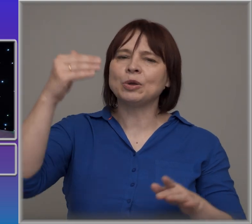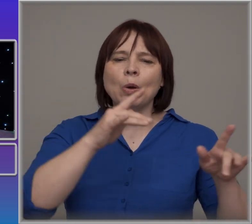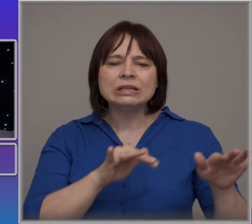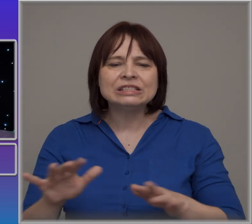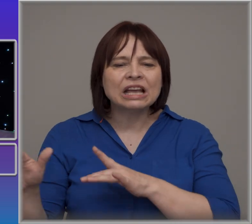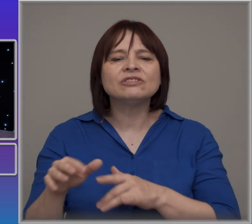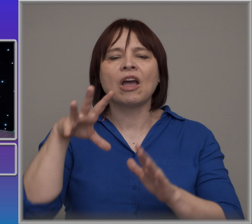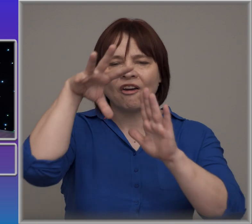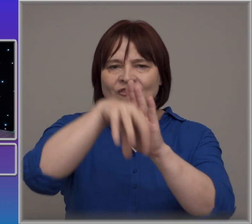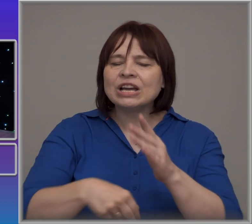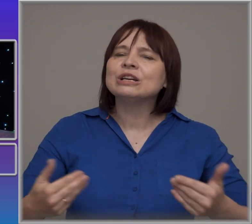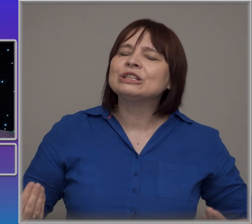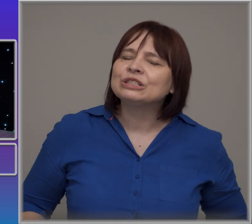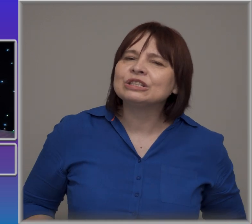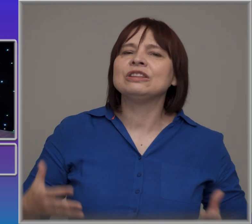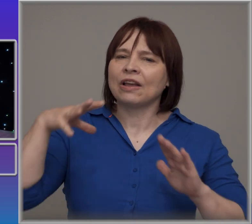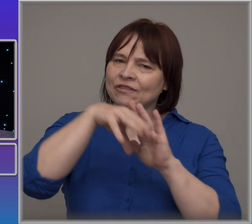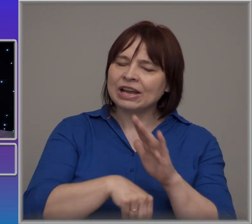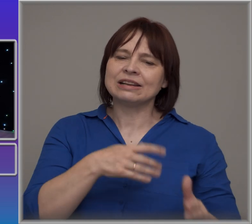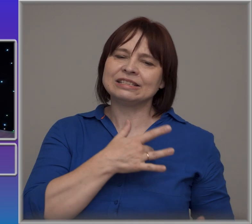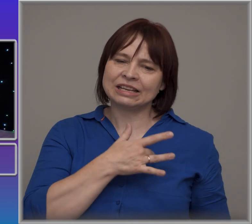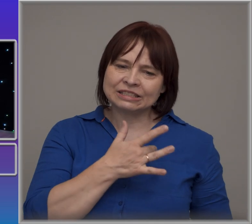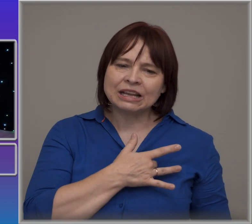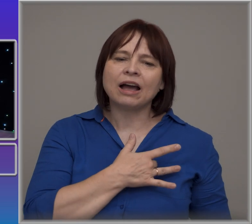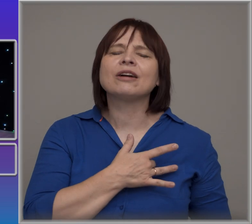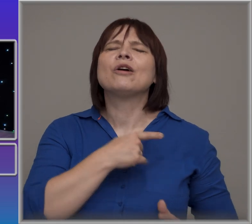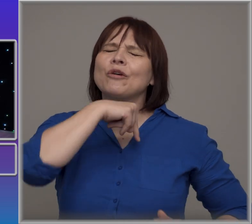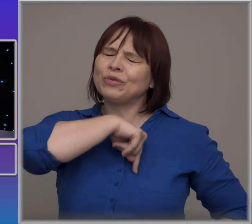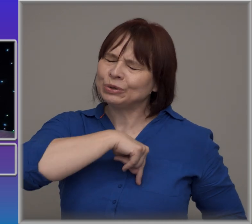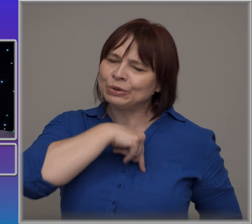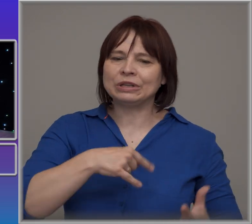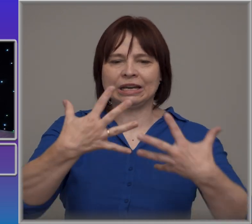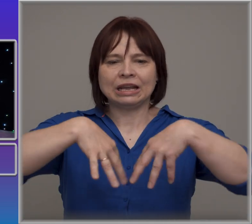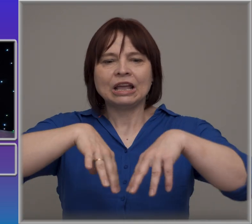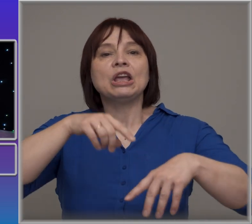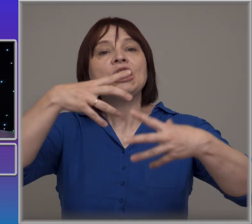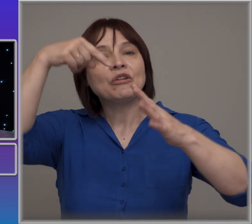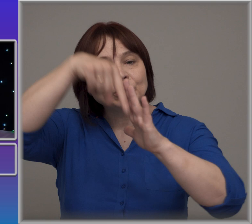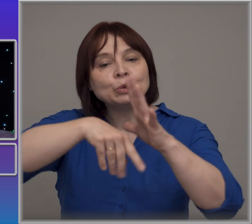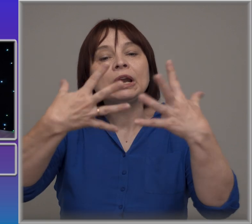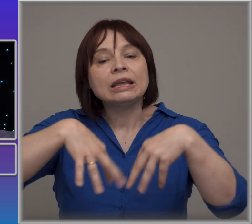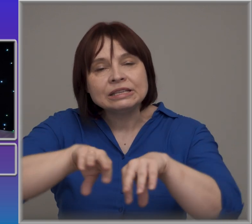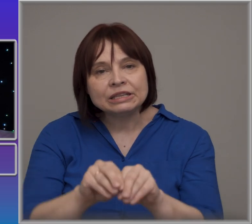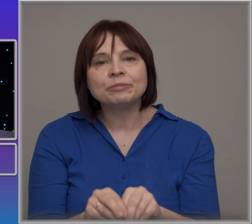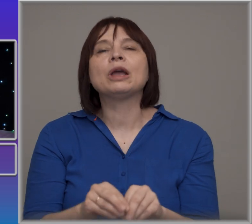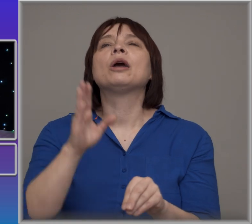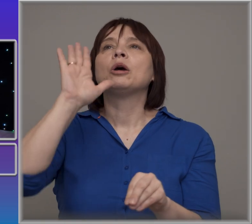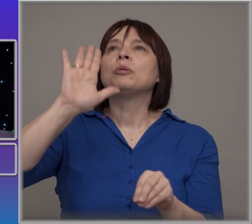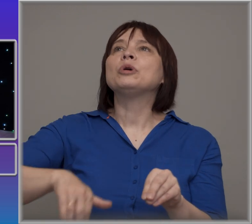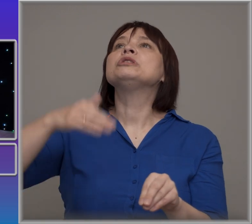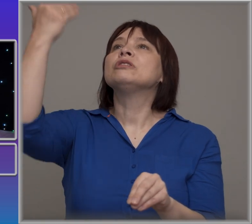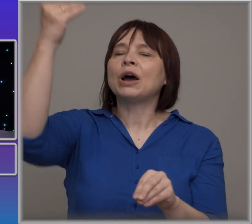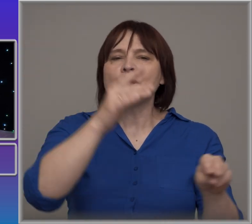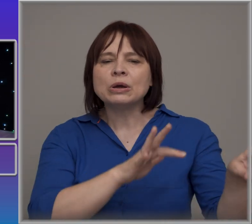жизни, эти драгоценные сердца. И теперь это соединенные жизни, соединенные сердца, соединенные в Тебе,